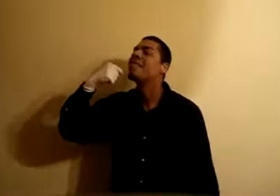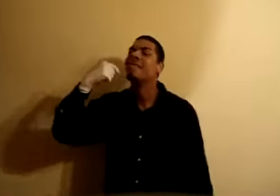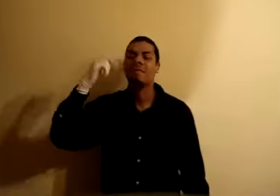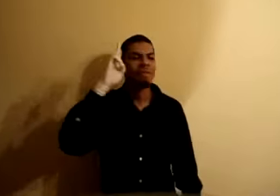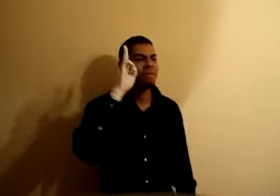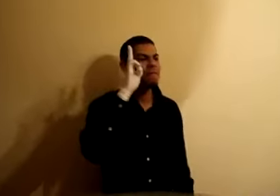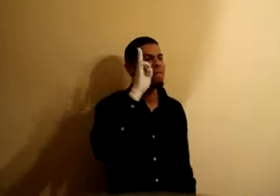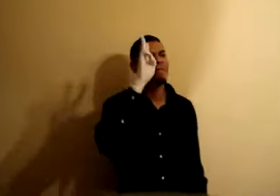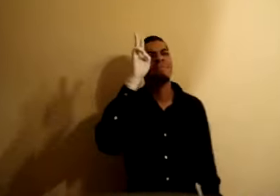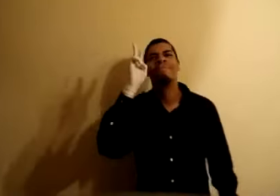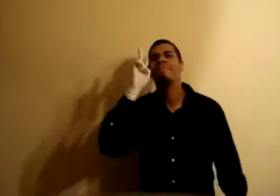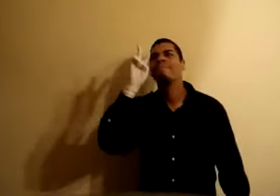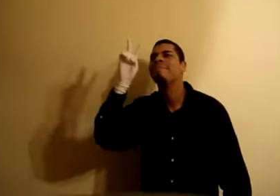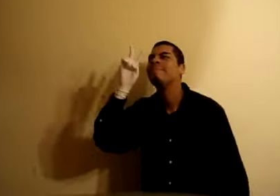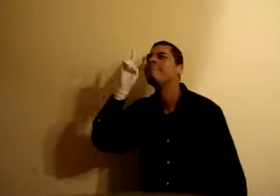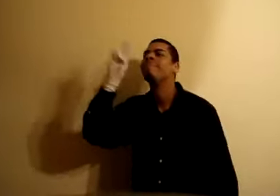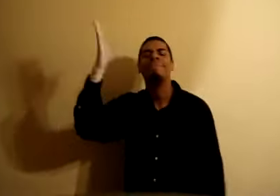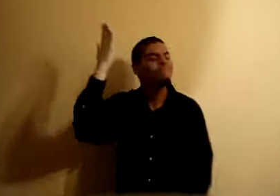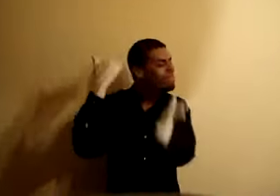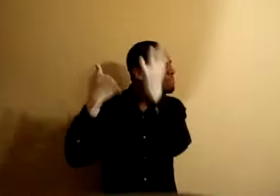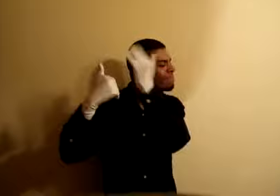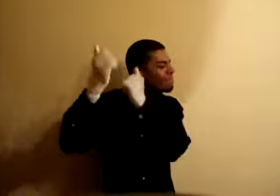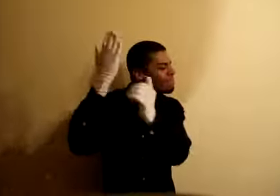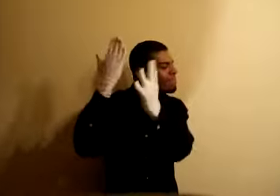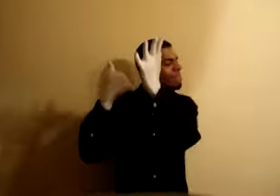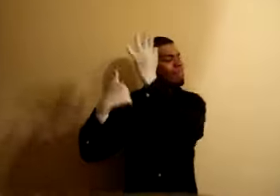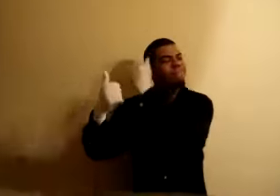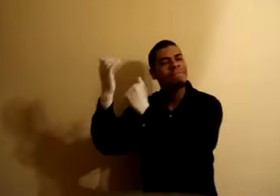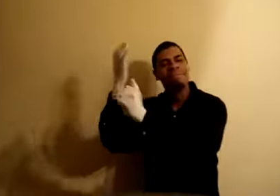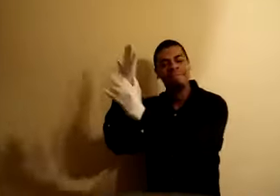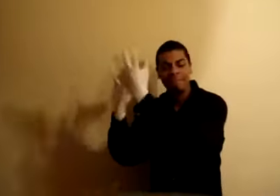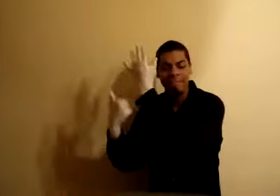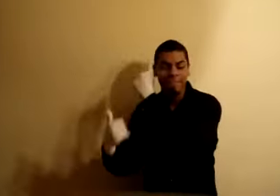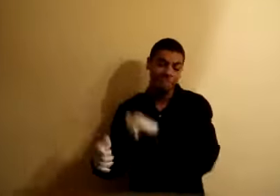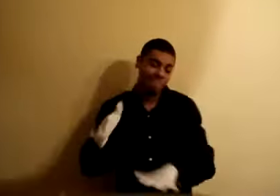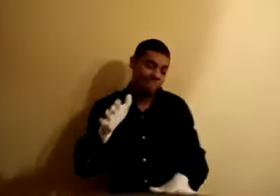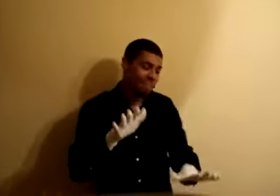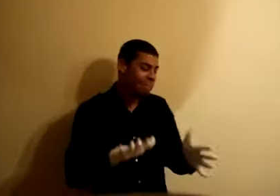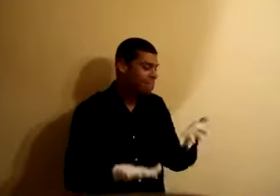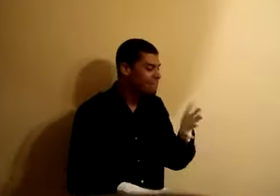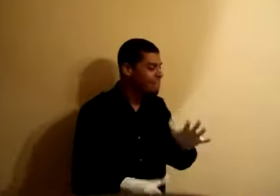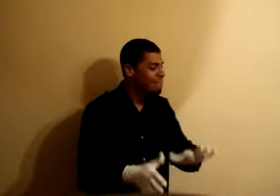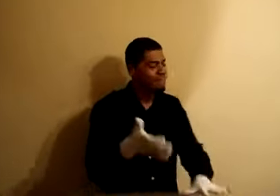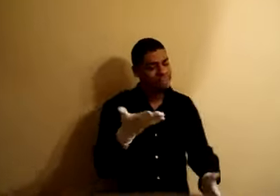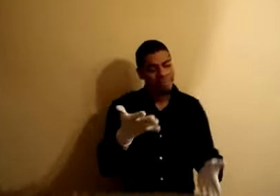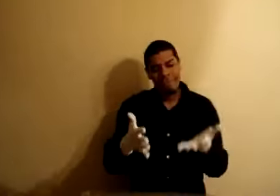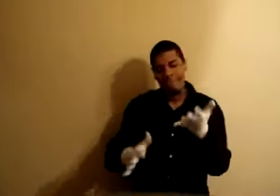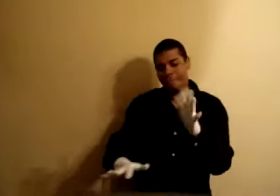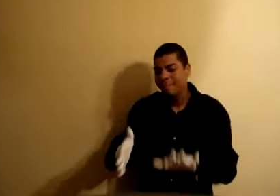levam além do que pensei. Se às vezes me escondo em